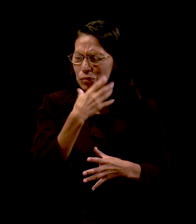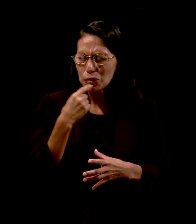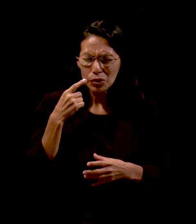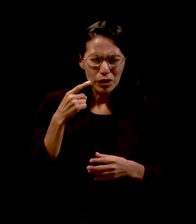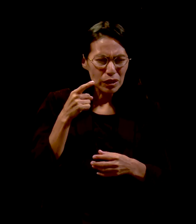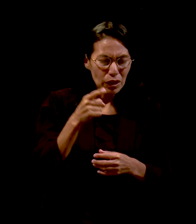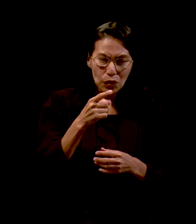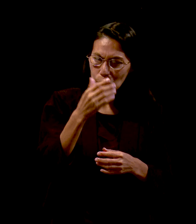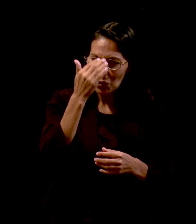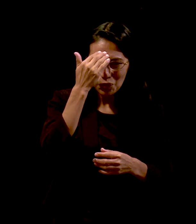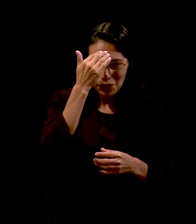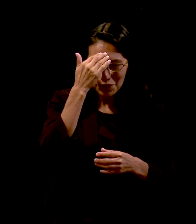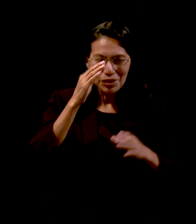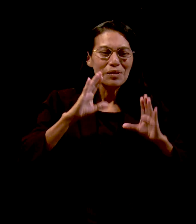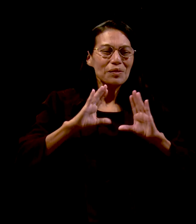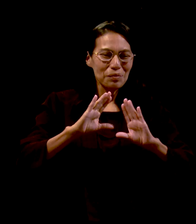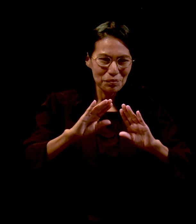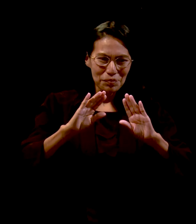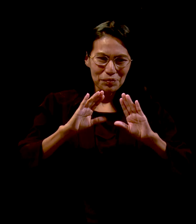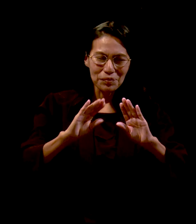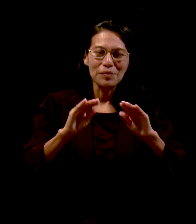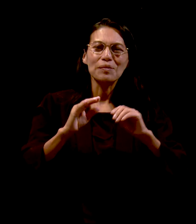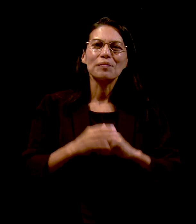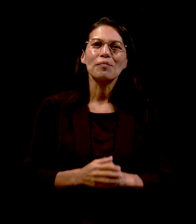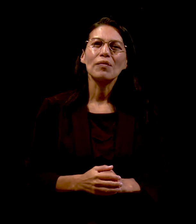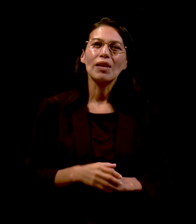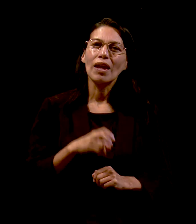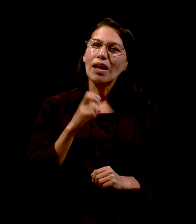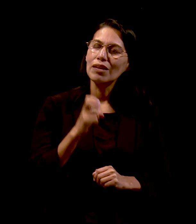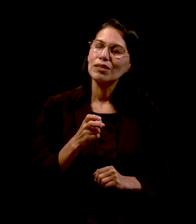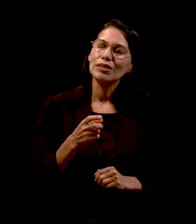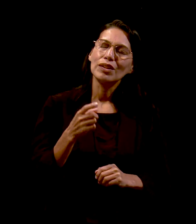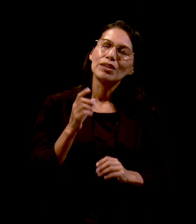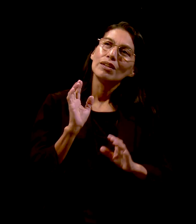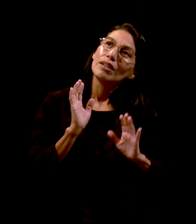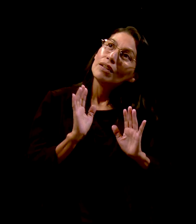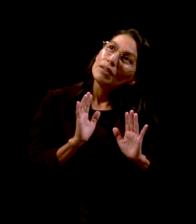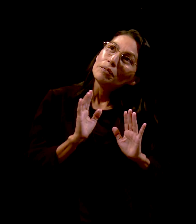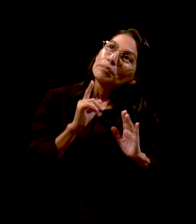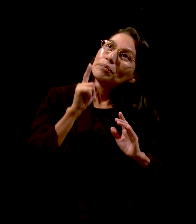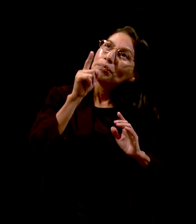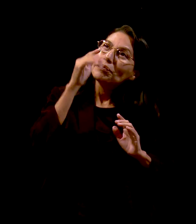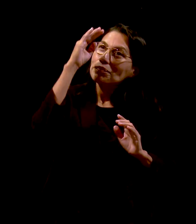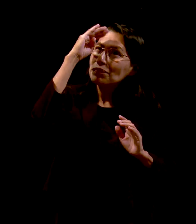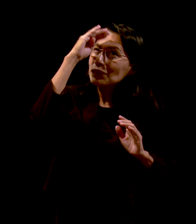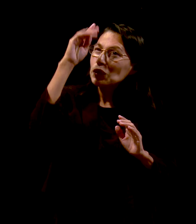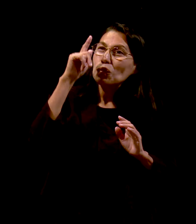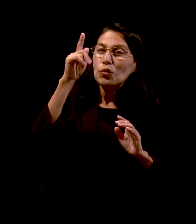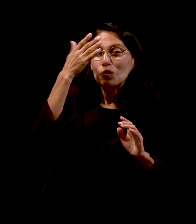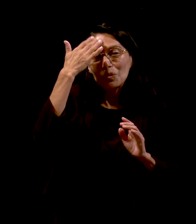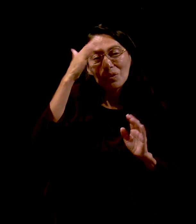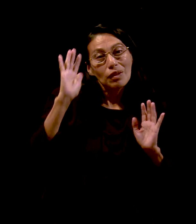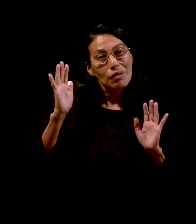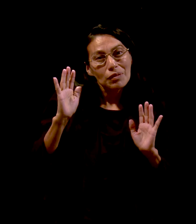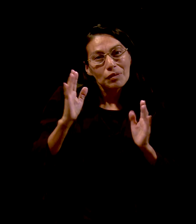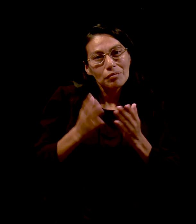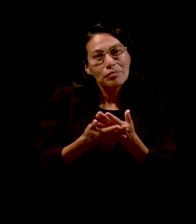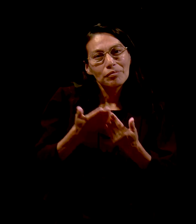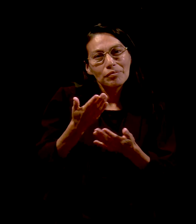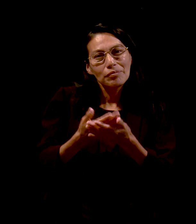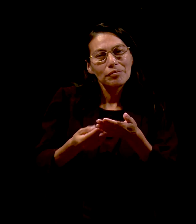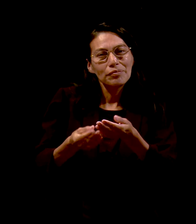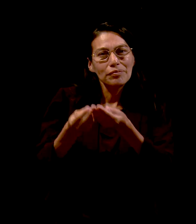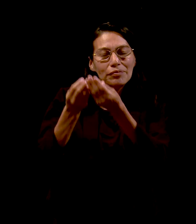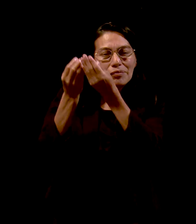y bueno pues le dije señor está en tus manos y descanse en él el día 2